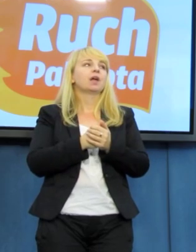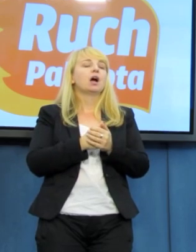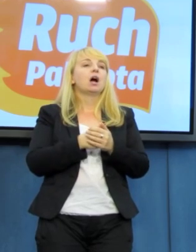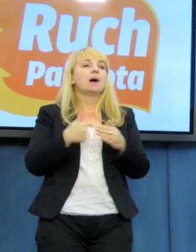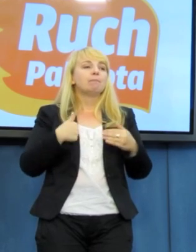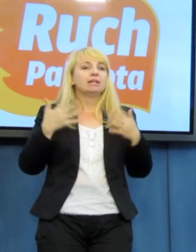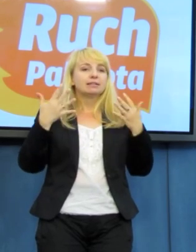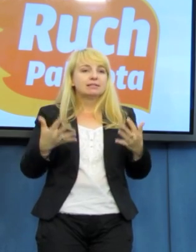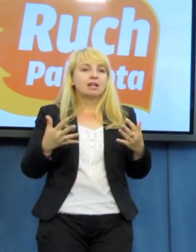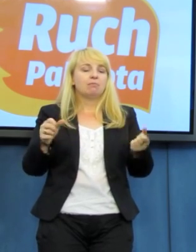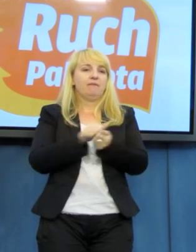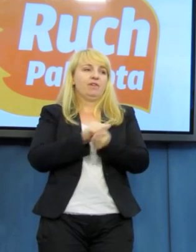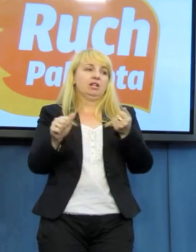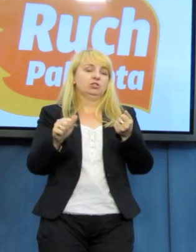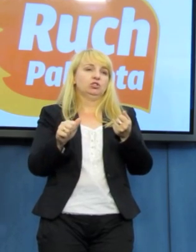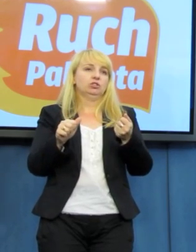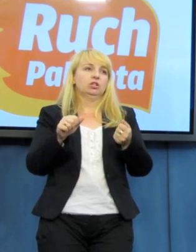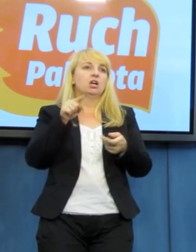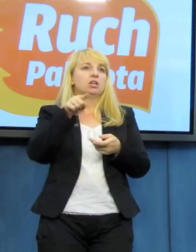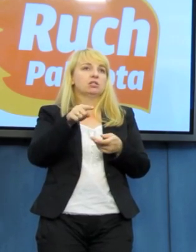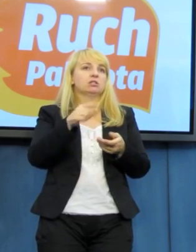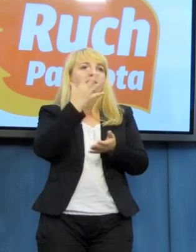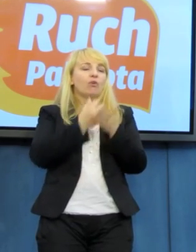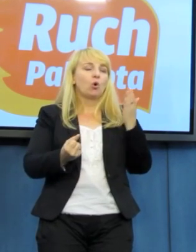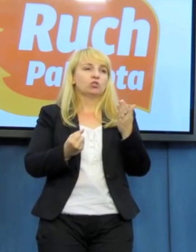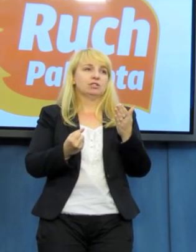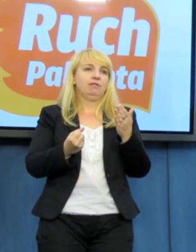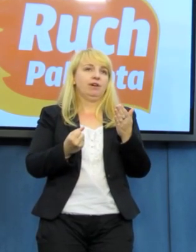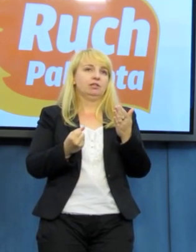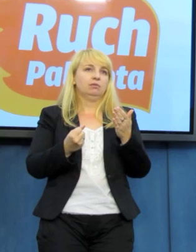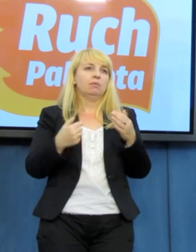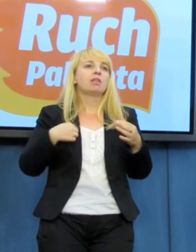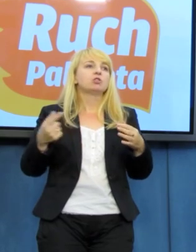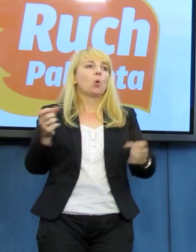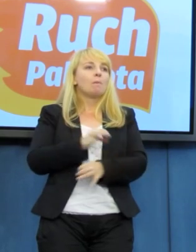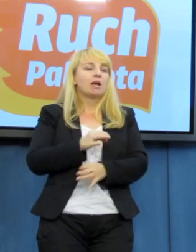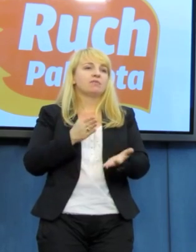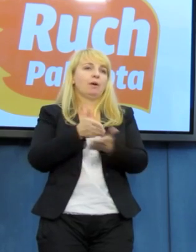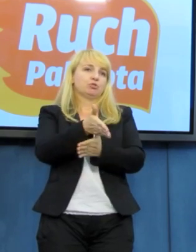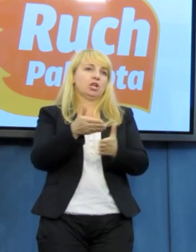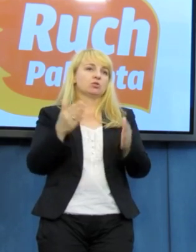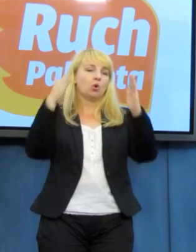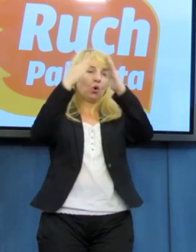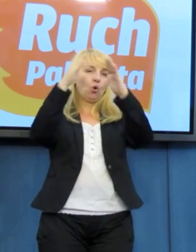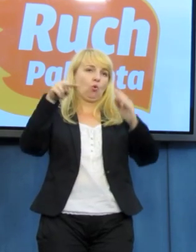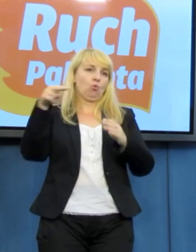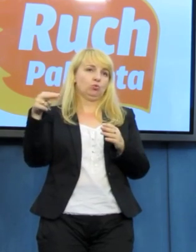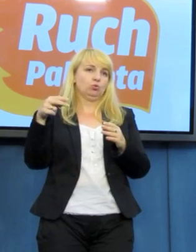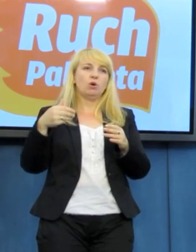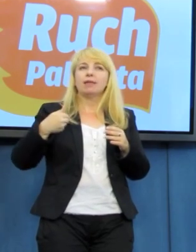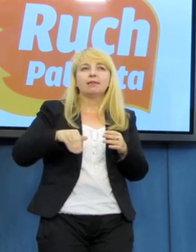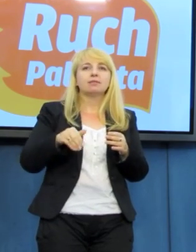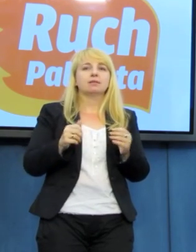wielką ofensywę sił klerykalnych i to wszystko, co się dzieje w naszym kraju, a mianowicie podporządkowanie państwa